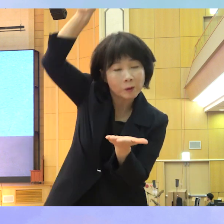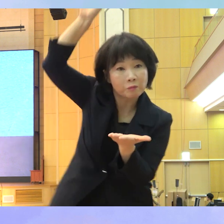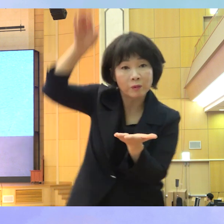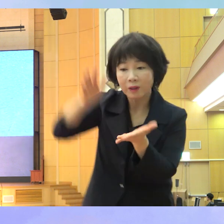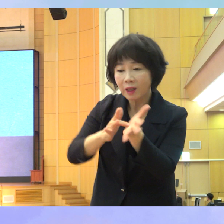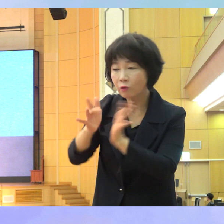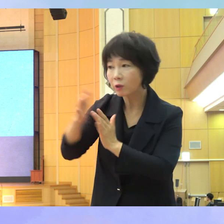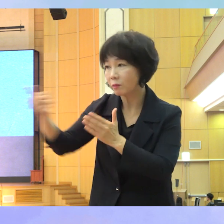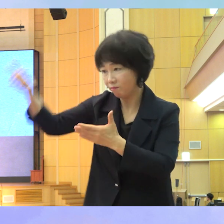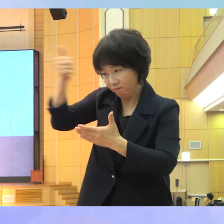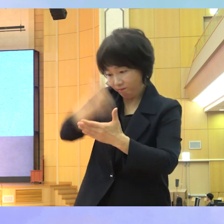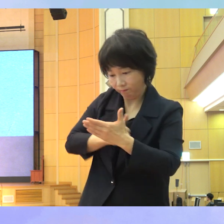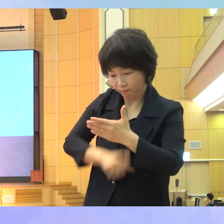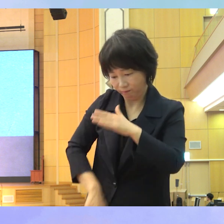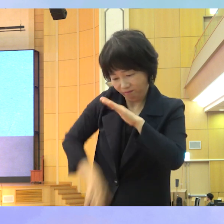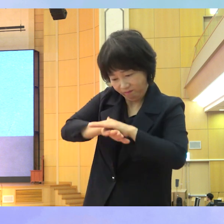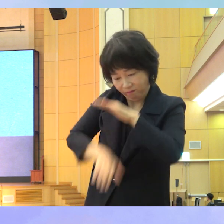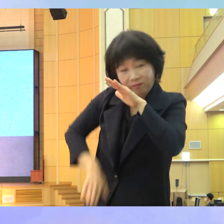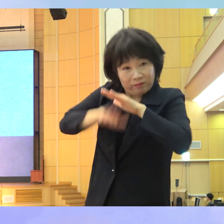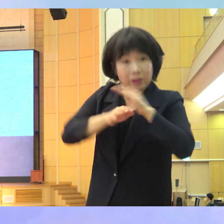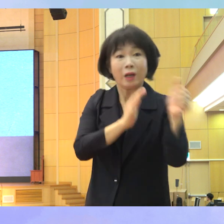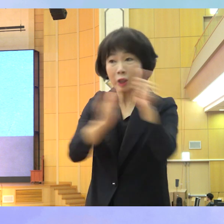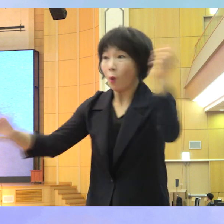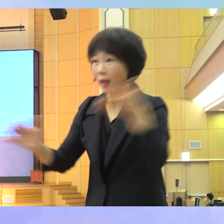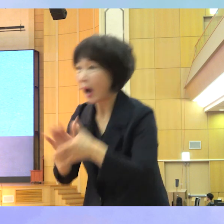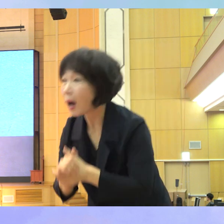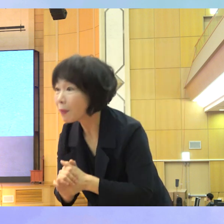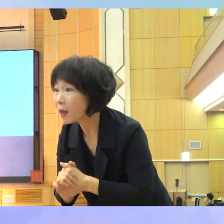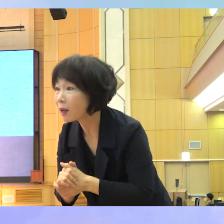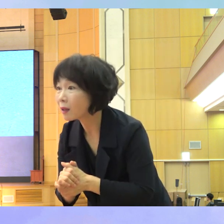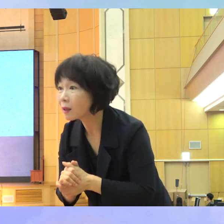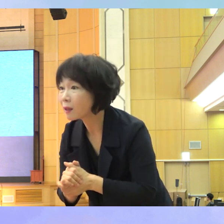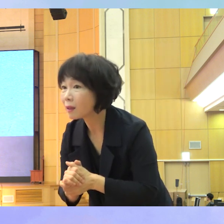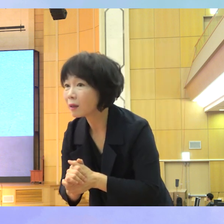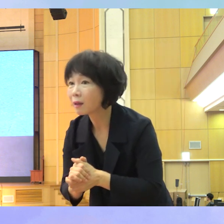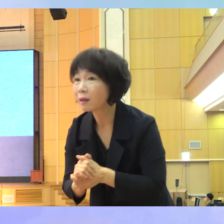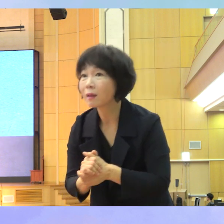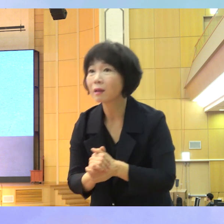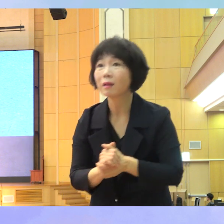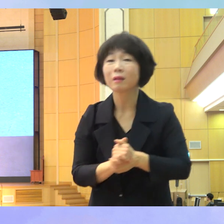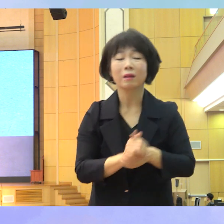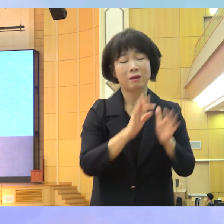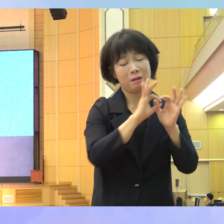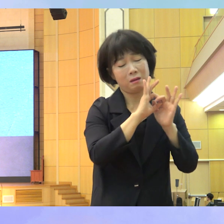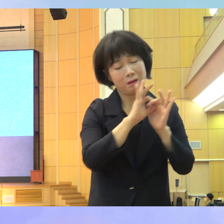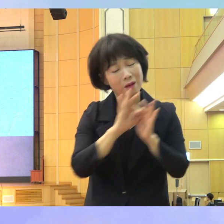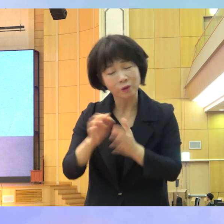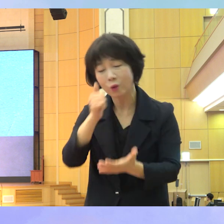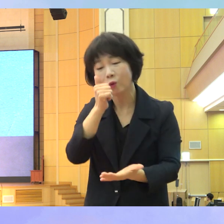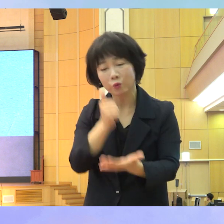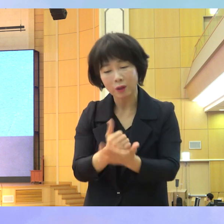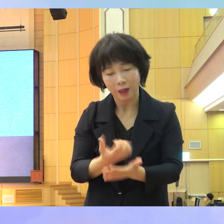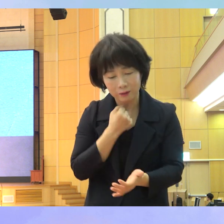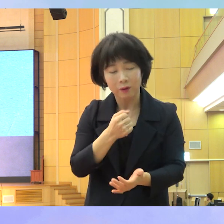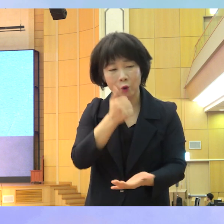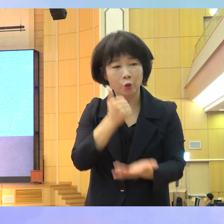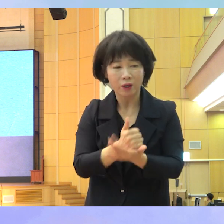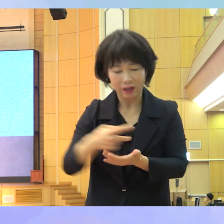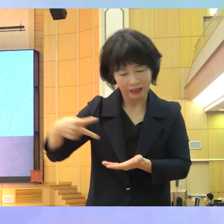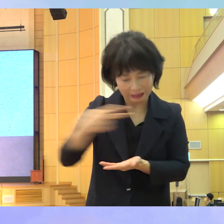우리를 구원하셨고 구원하시고 계시고 구원하실 것이다. 이걸 계속 채워 넣는 거예요. 믿음을.